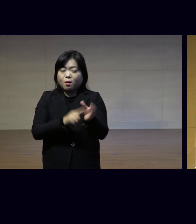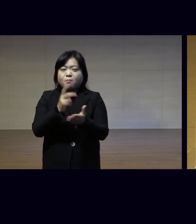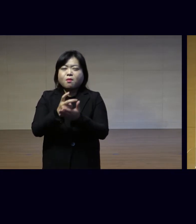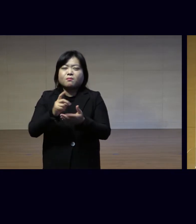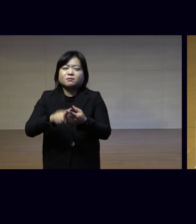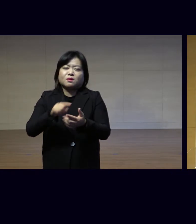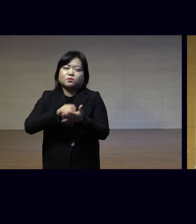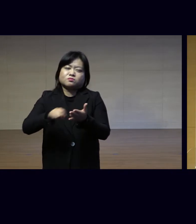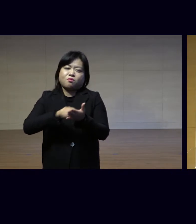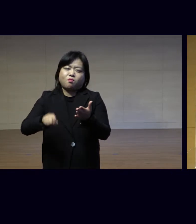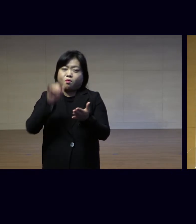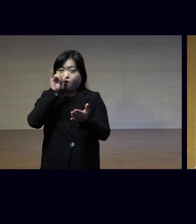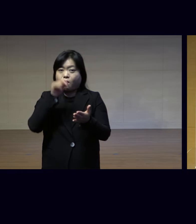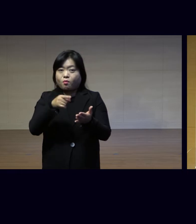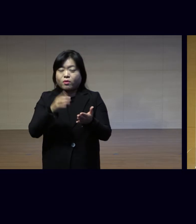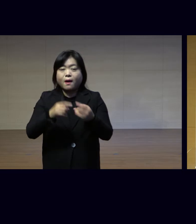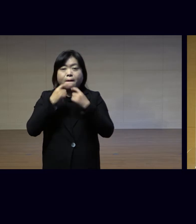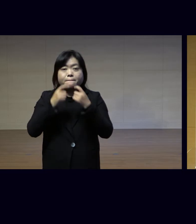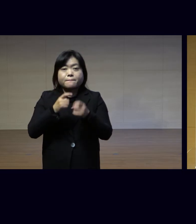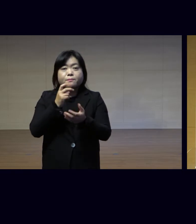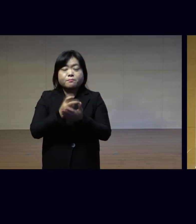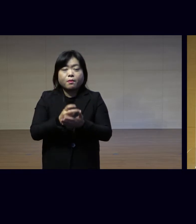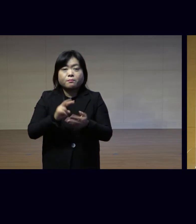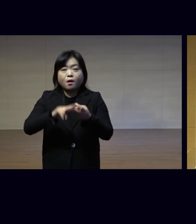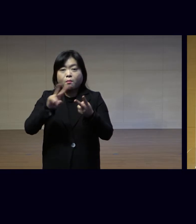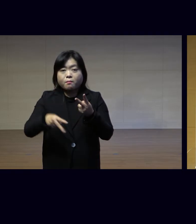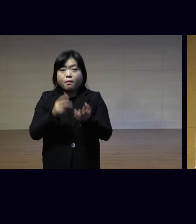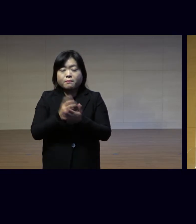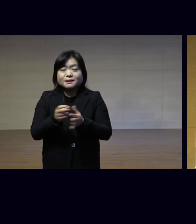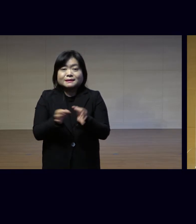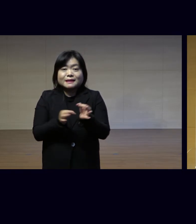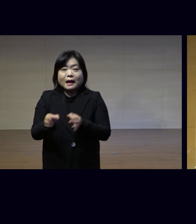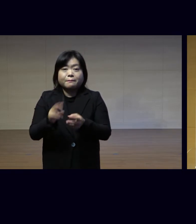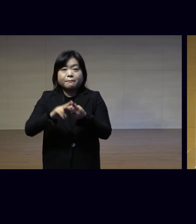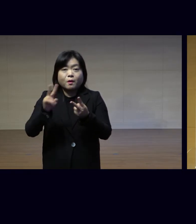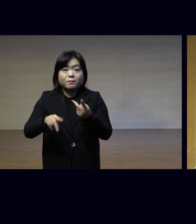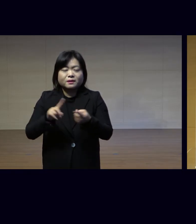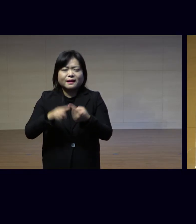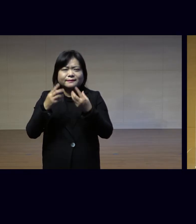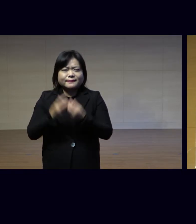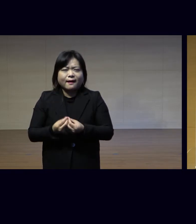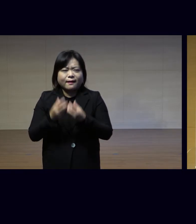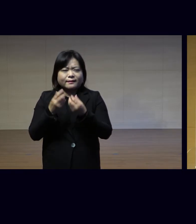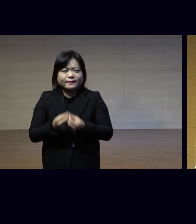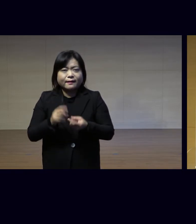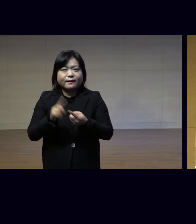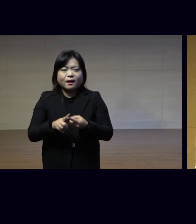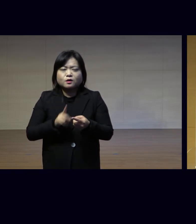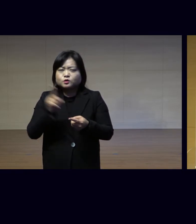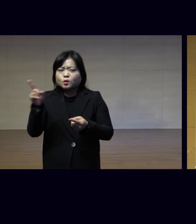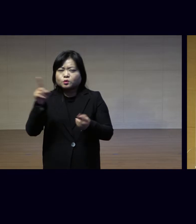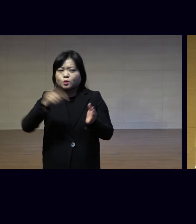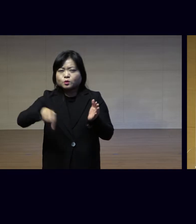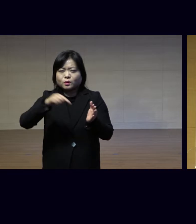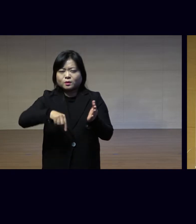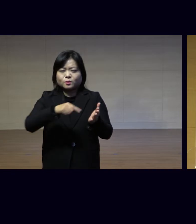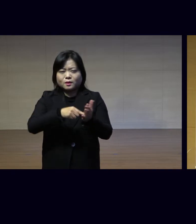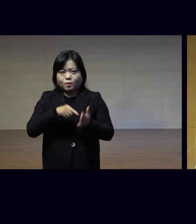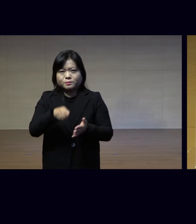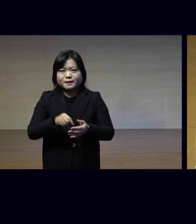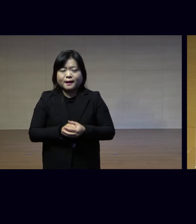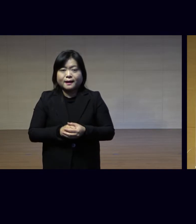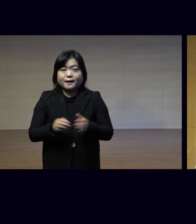거를 써봤는데요. 민법, 형법, 상법에 관한 사례들이 소설 속에 또 나옵니다.